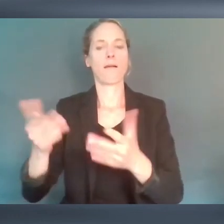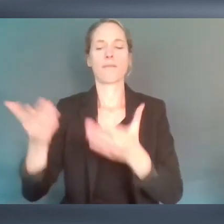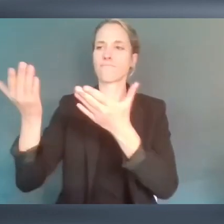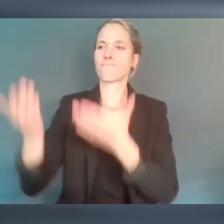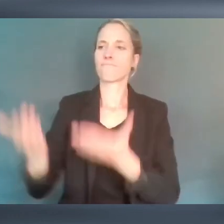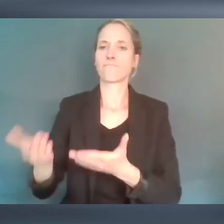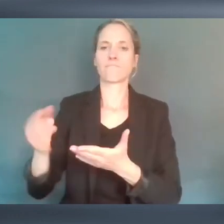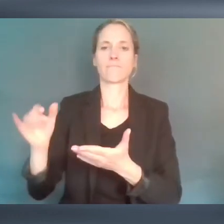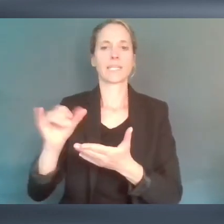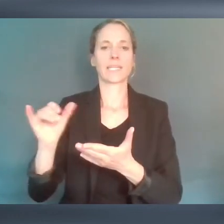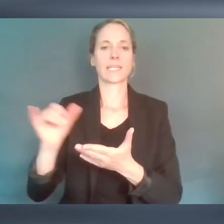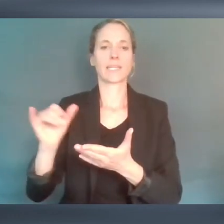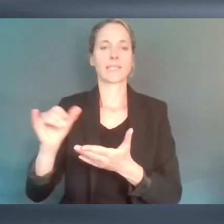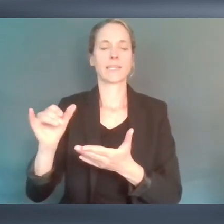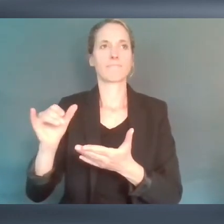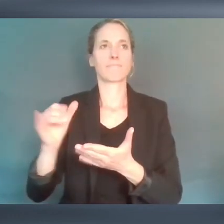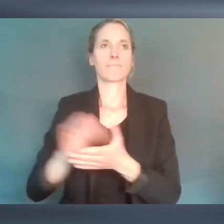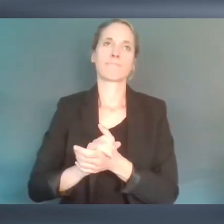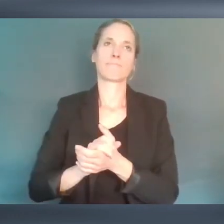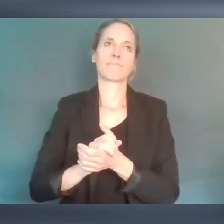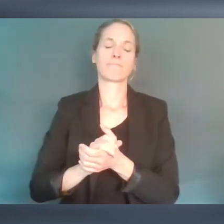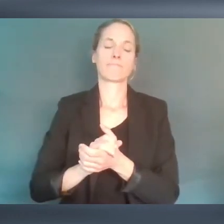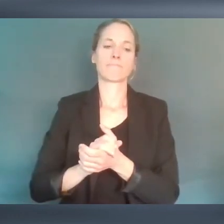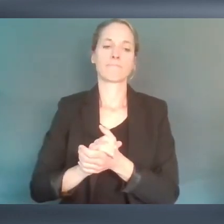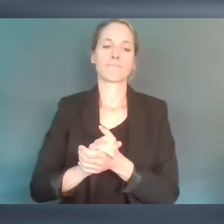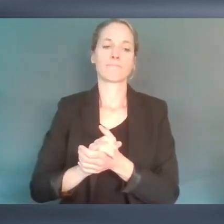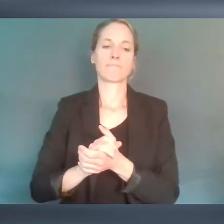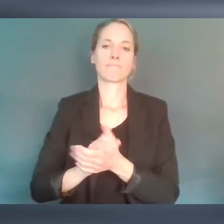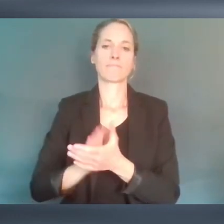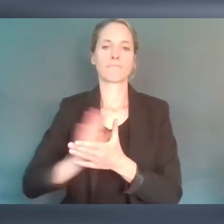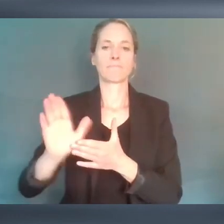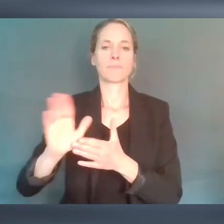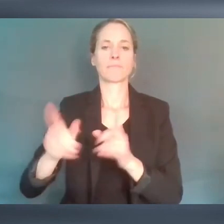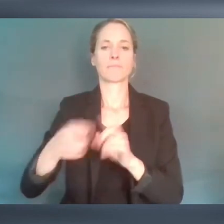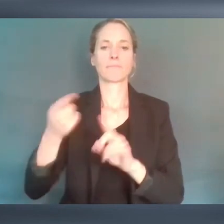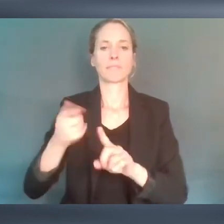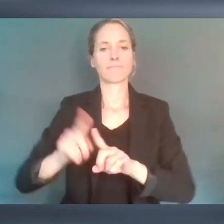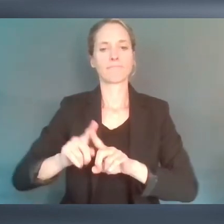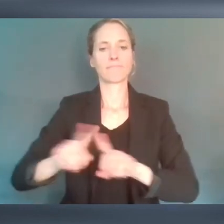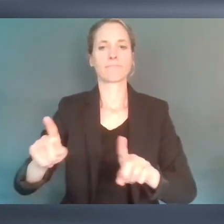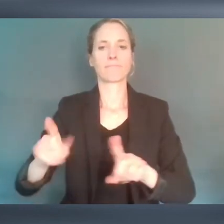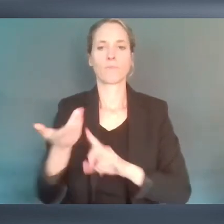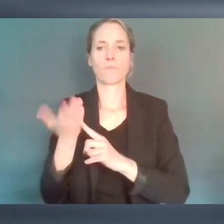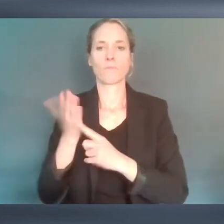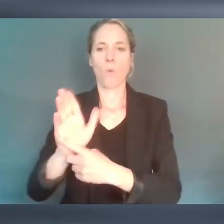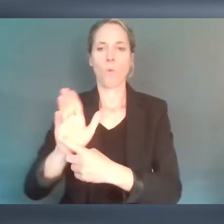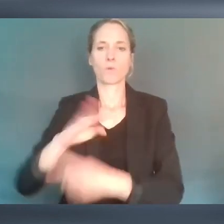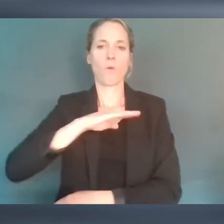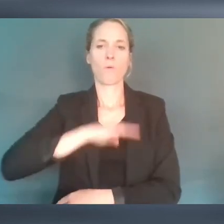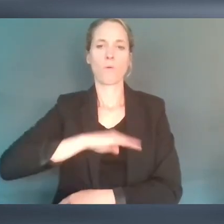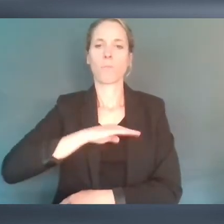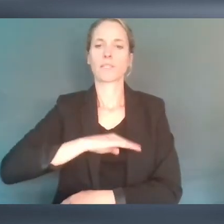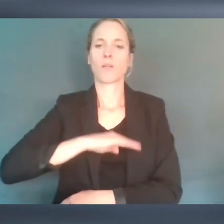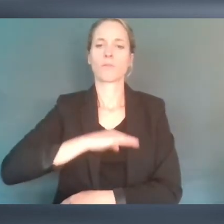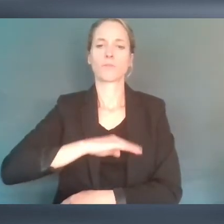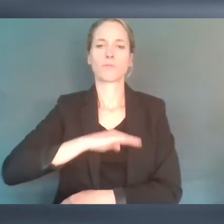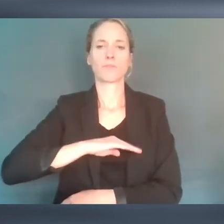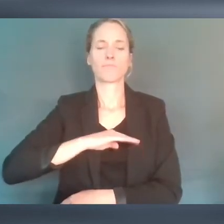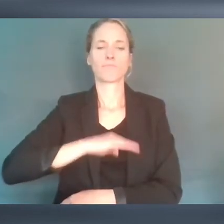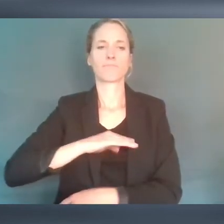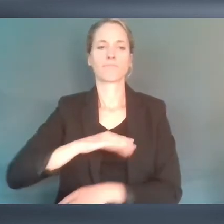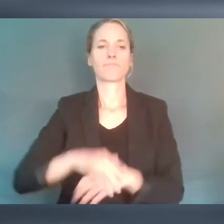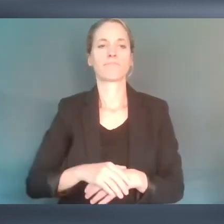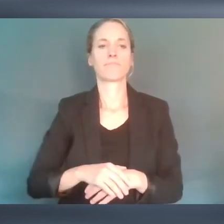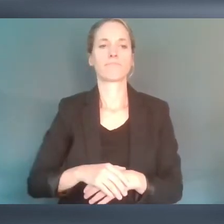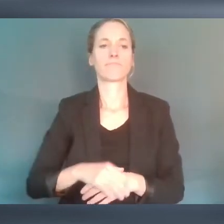est, quelque chose qui est dans la diversité une compétence. Peut-être concurrentielle, peut-être